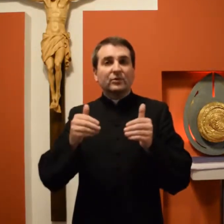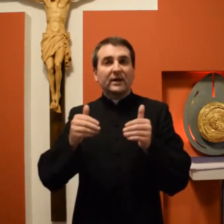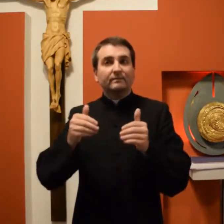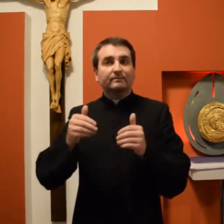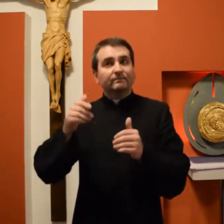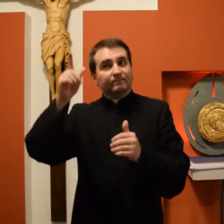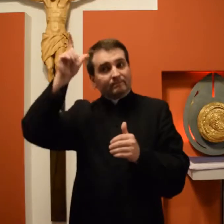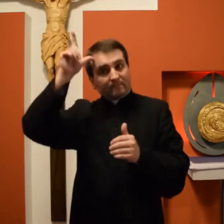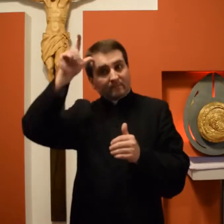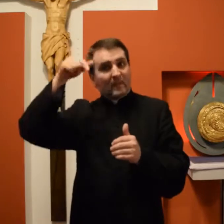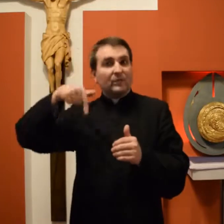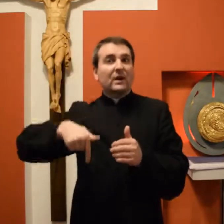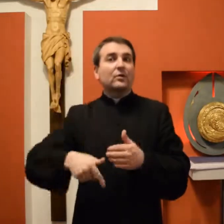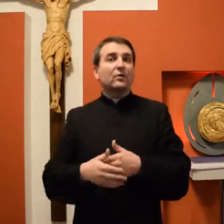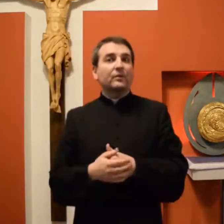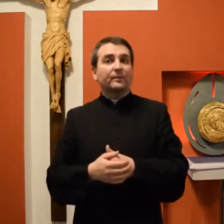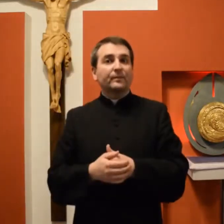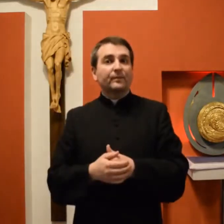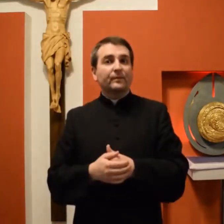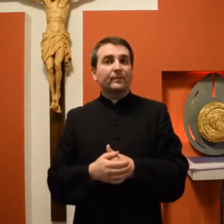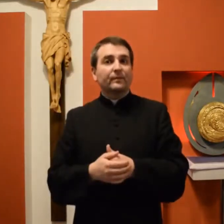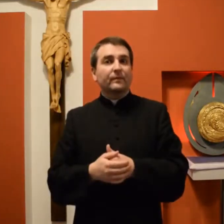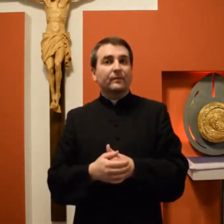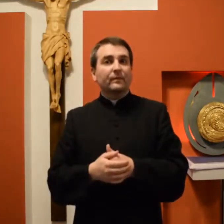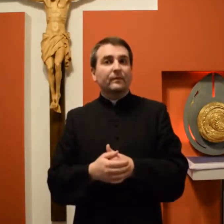może w piekło.